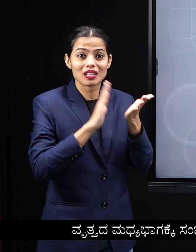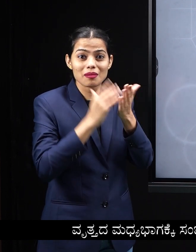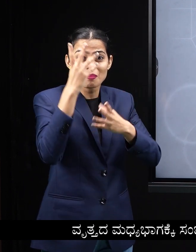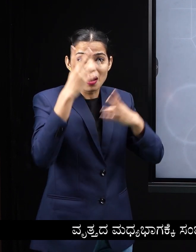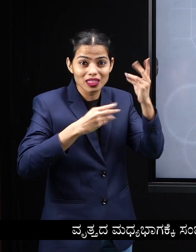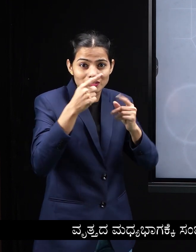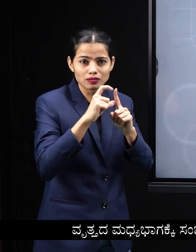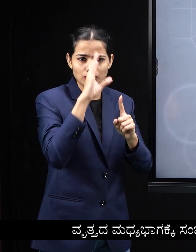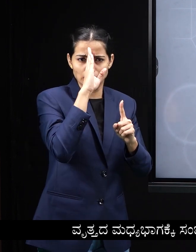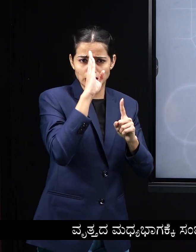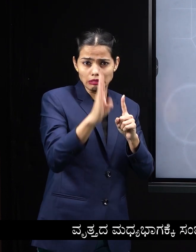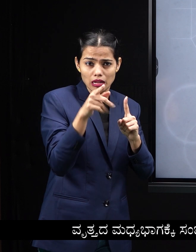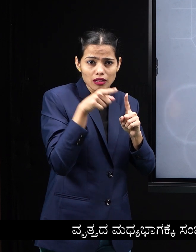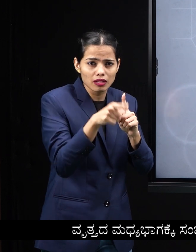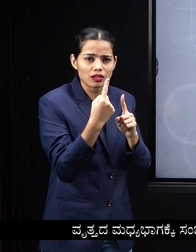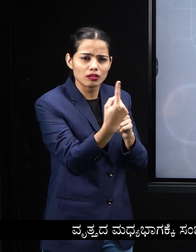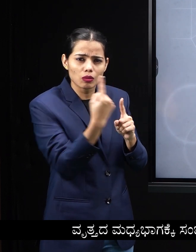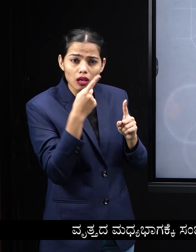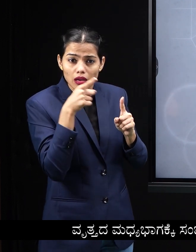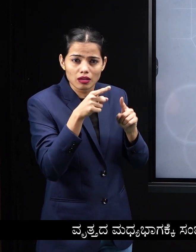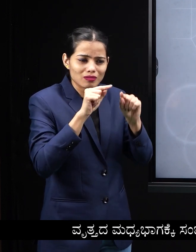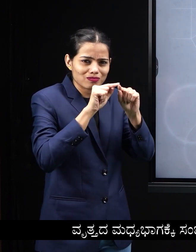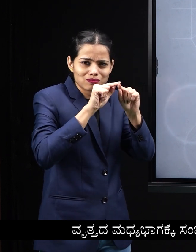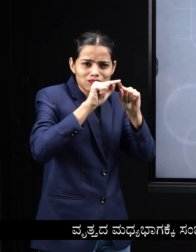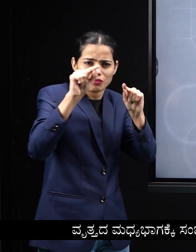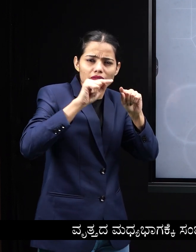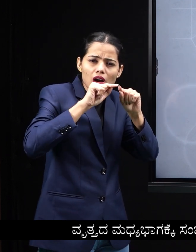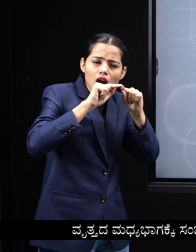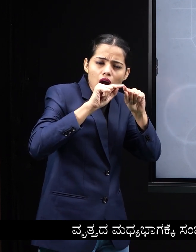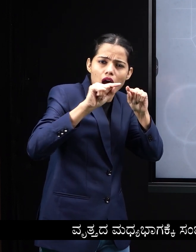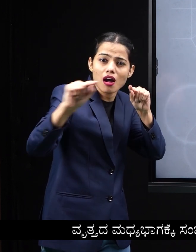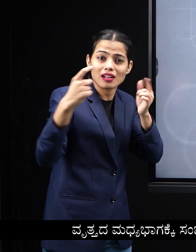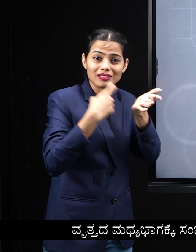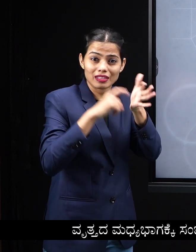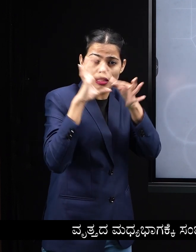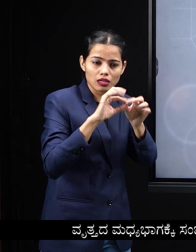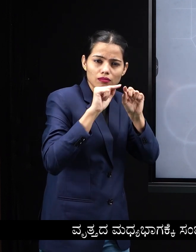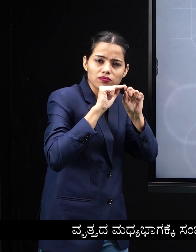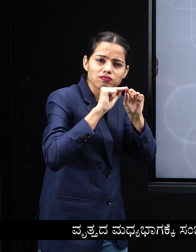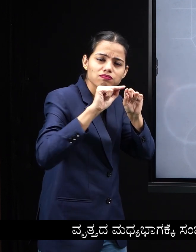ವೃತ್ತದ ಮಧ್ಯಭಾಗಕ್ಕೆ ಸಂಬಂಧಿಸಿದಂತೆ ಸ್ವರಮೇಳಗಳ ದೂರ ಮತ್ತು ಉದ್ದವನ್ನು ಲೆಕ್ಕಹಾಕಿ.